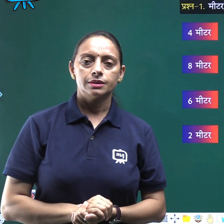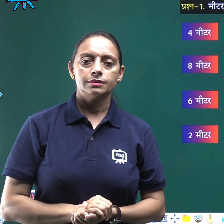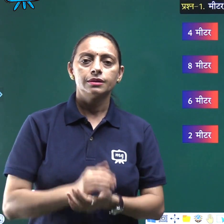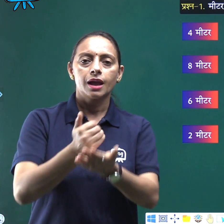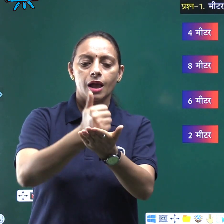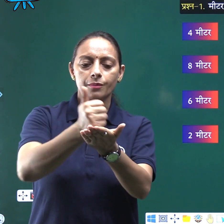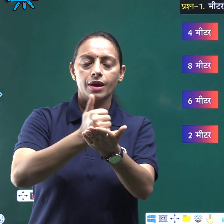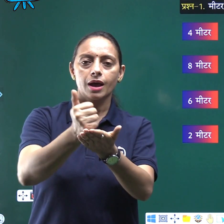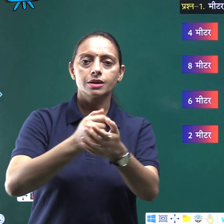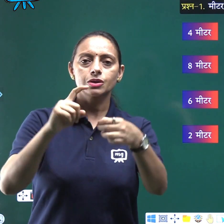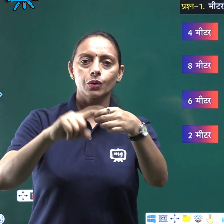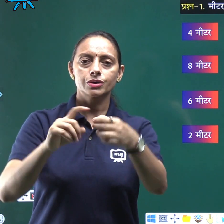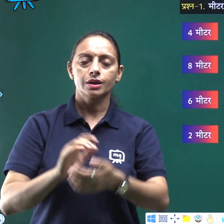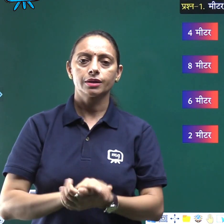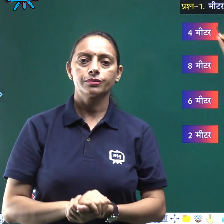अभ्यास प्रश्न,